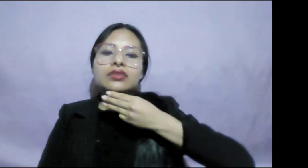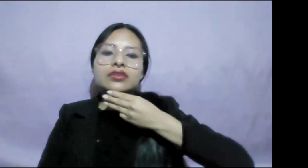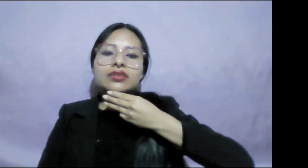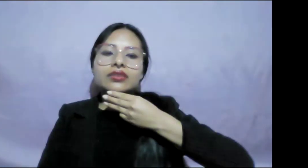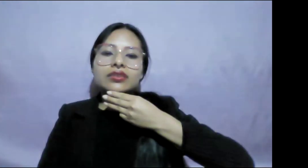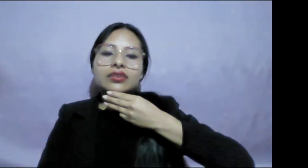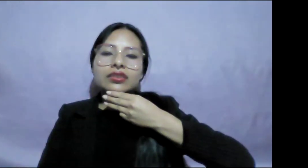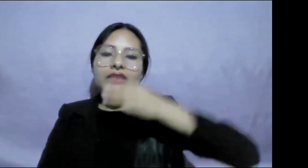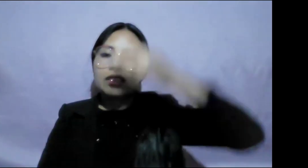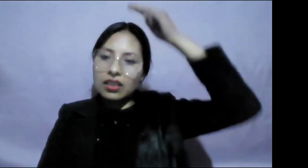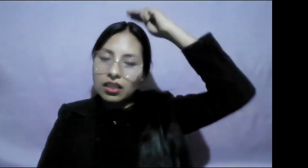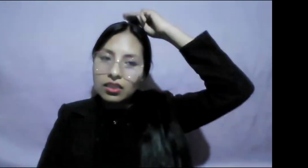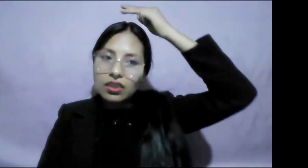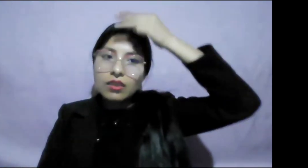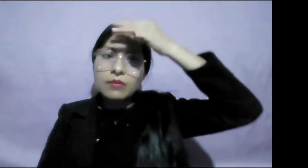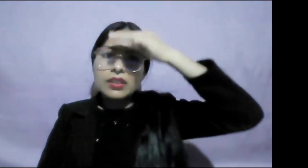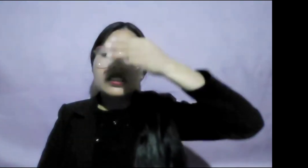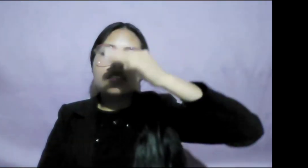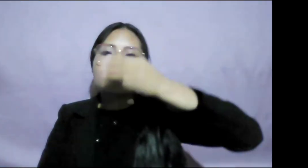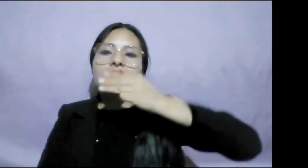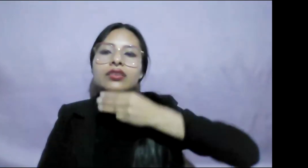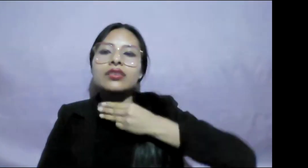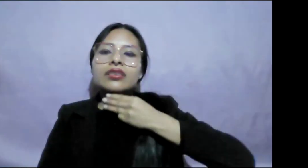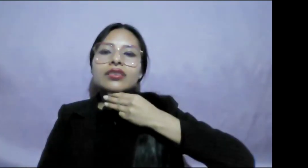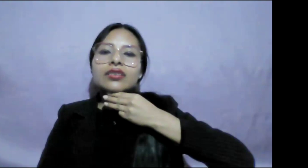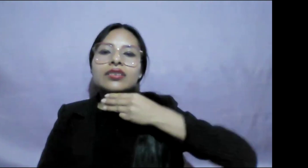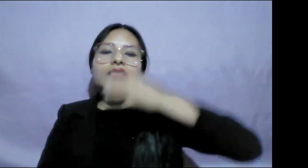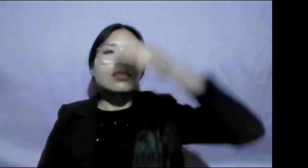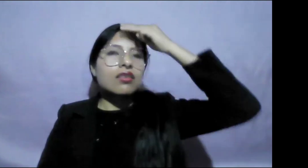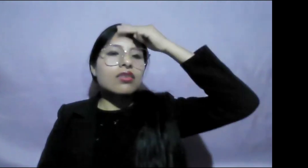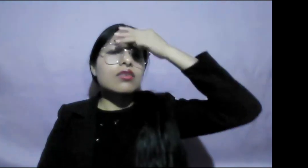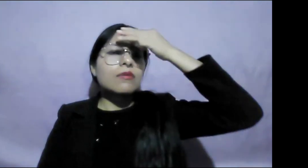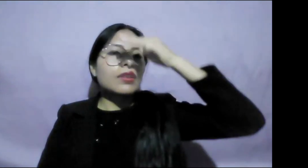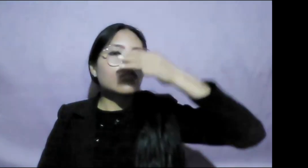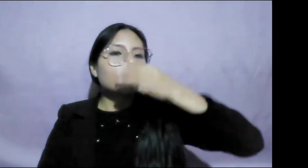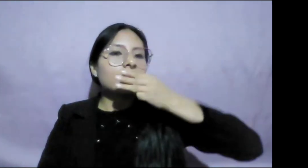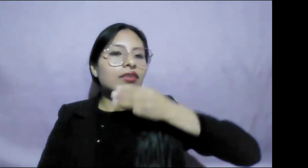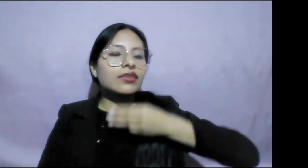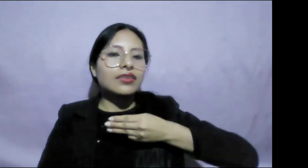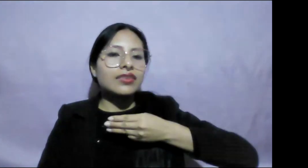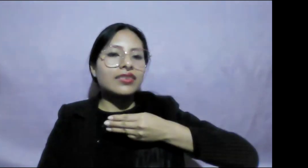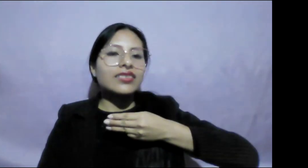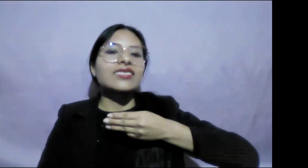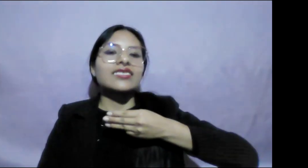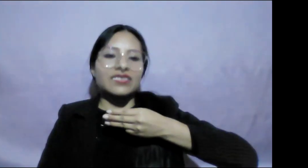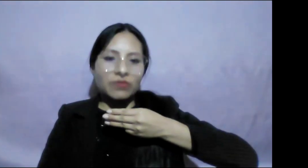m y como si fuera el perfil porque machupicho es como si tuviera el perfil de una persona